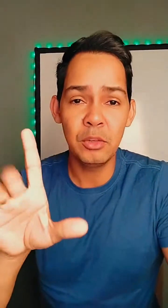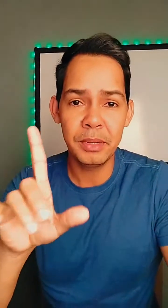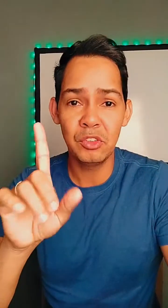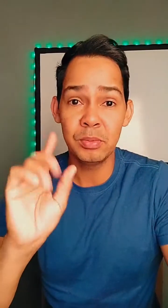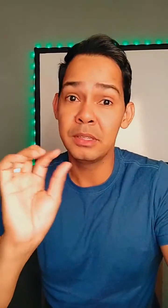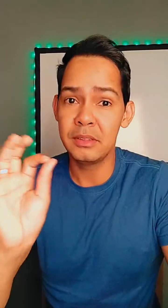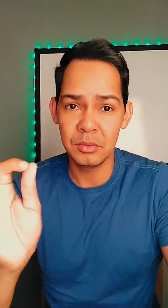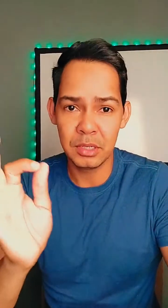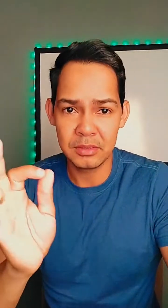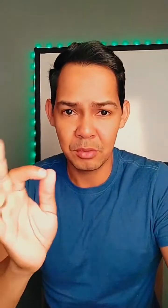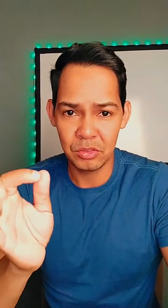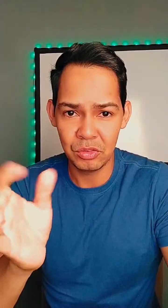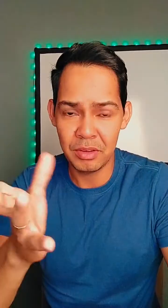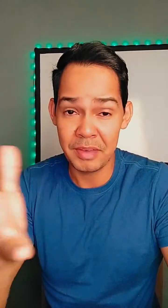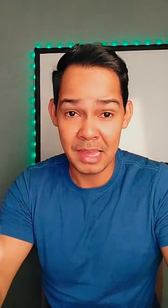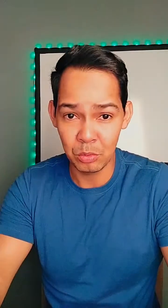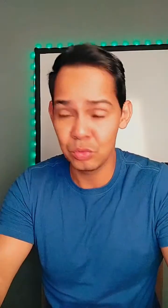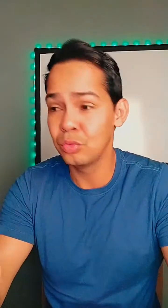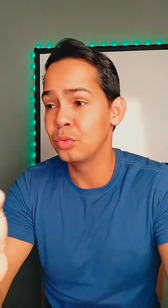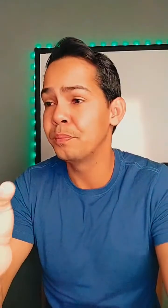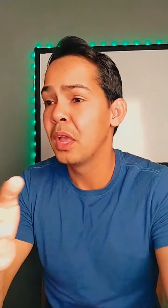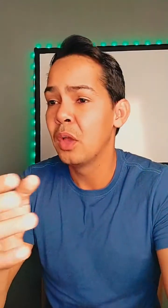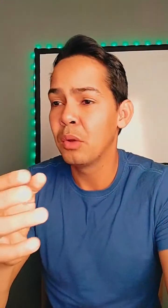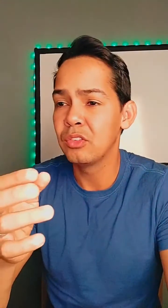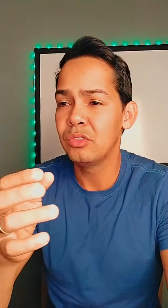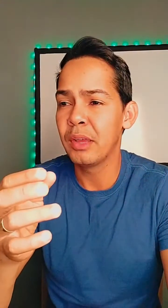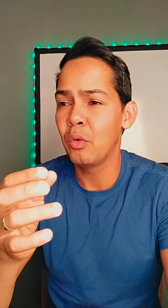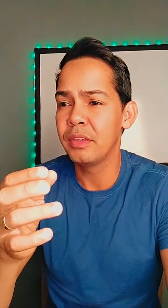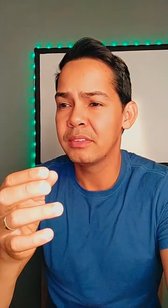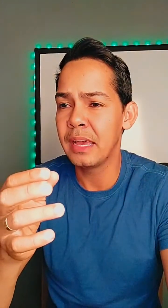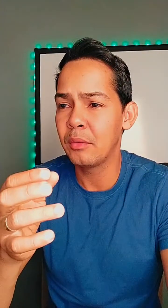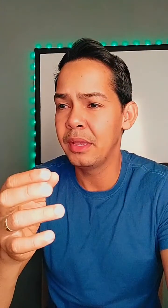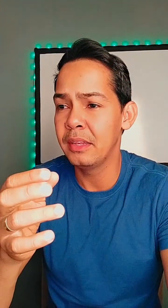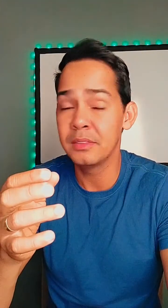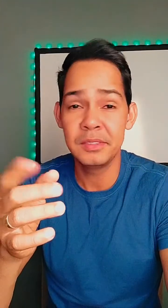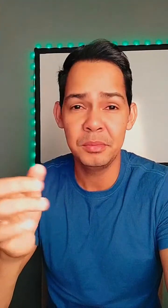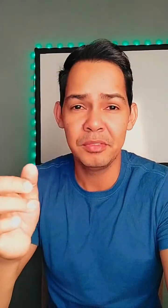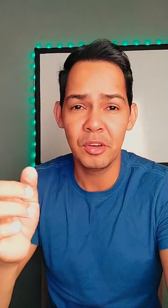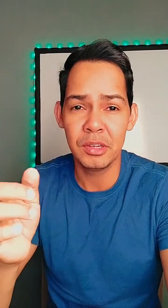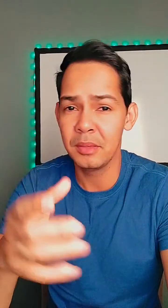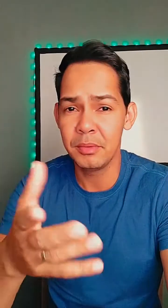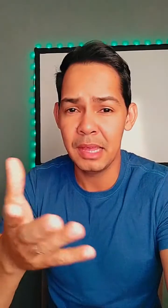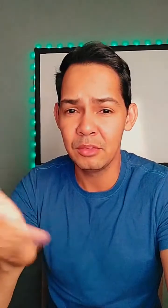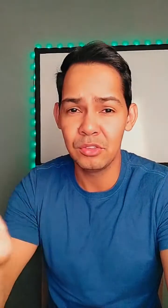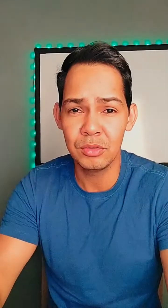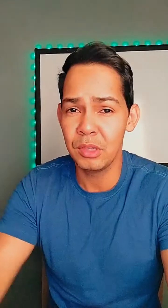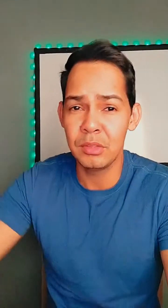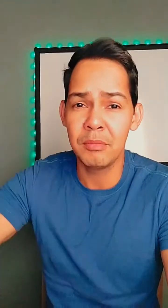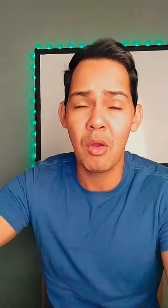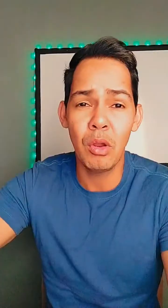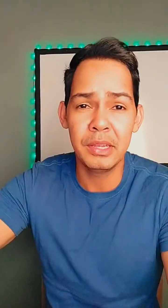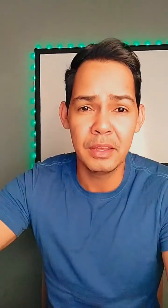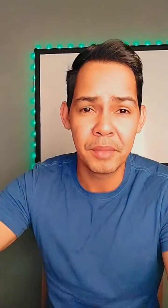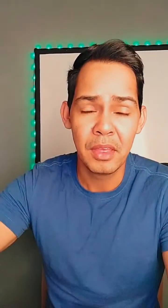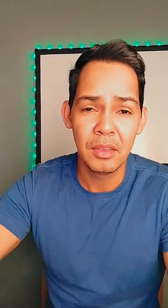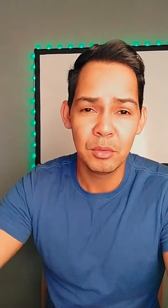gente poder ter segurança quando a gente vai falar com o surdo, quando a gente vai conversar com ele, se vocês me verem olhando aqui pro lado, gente, eu tenho uma colinha que eu deixo